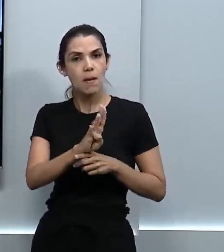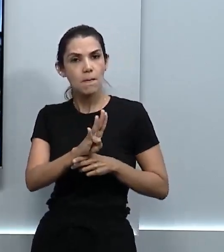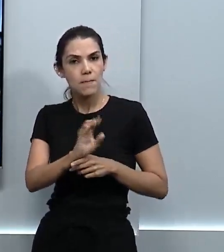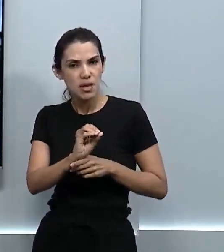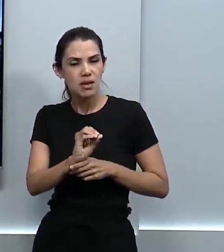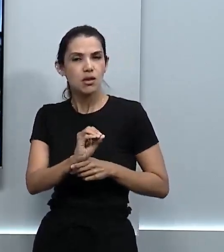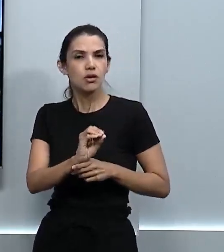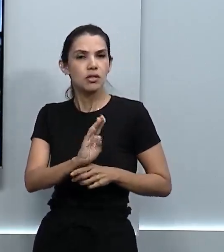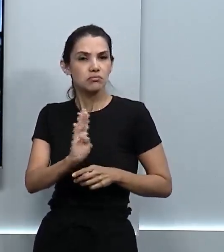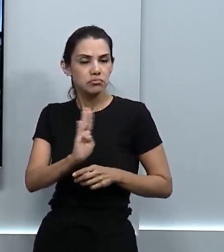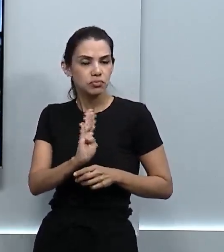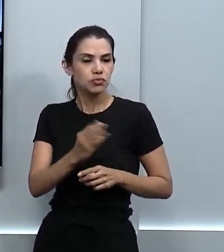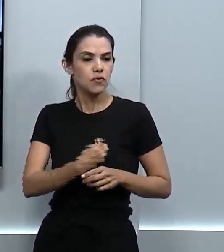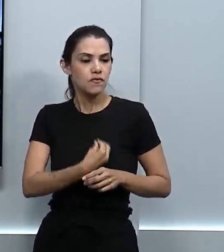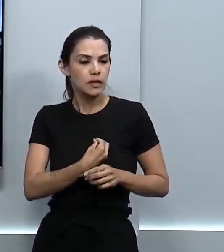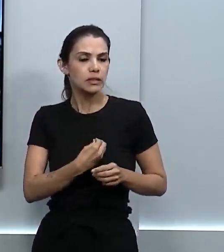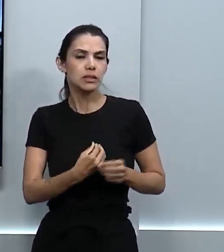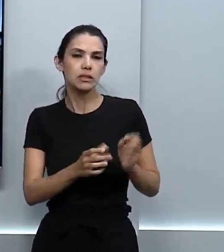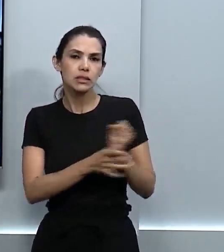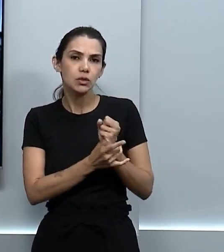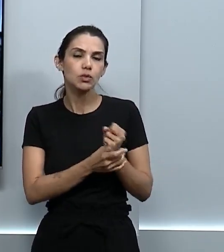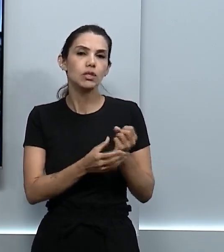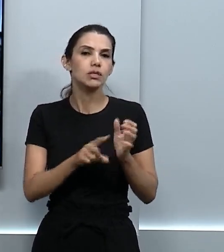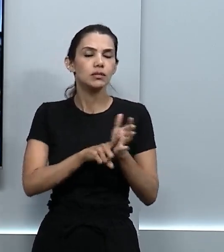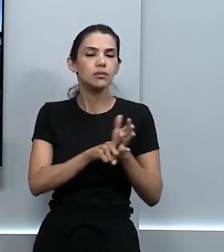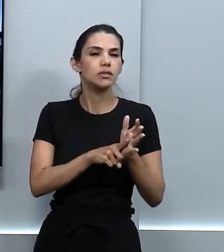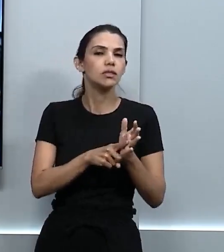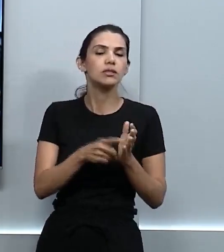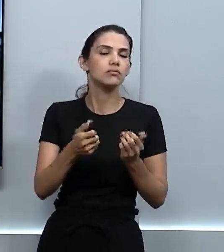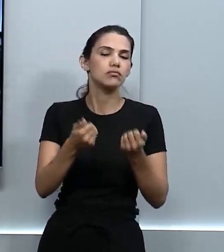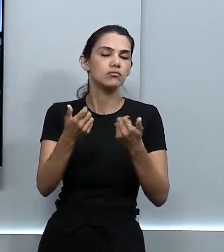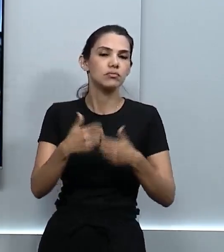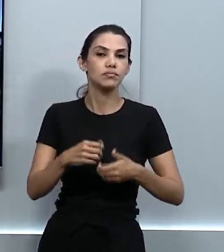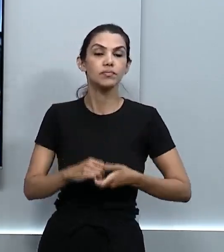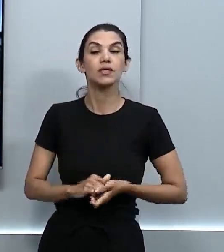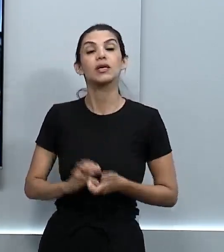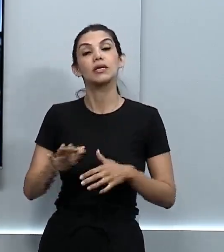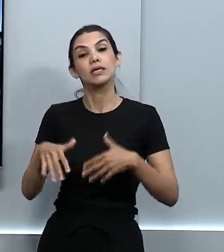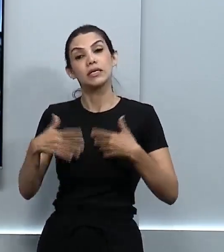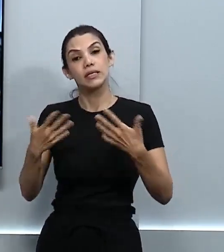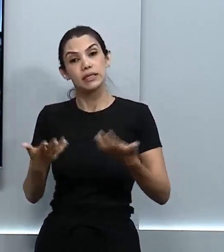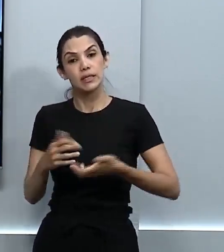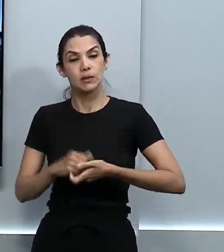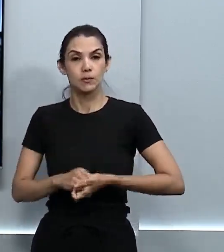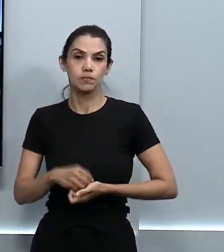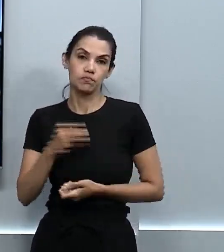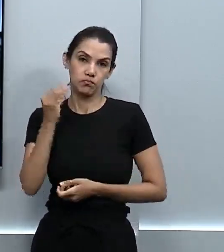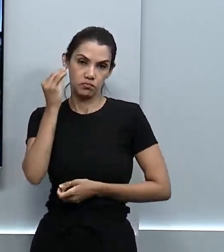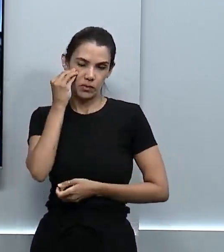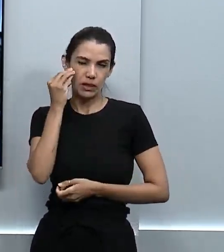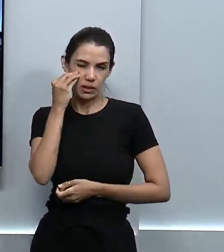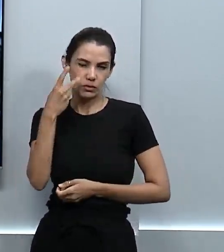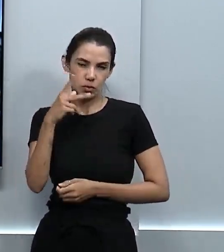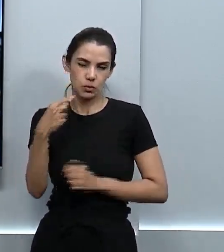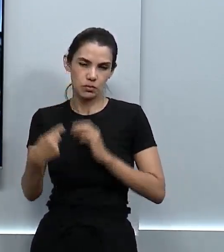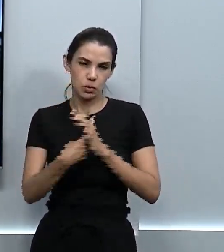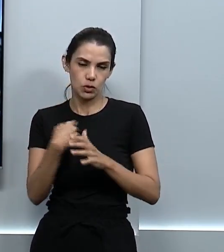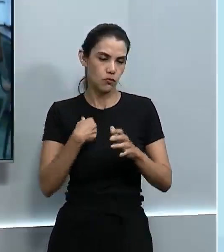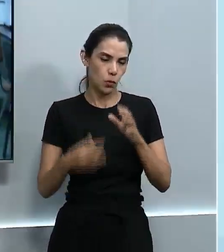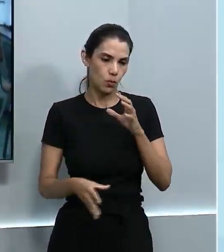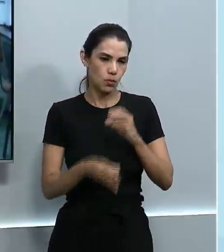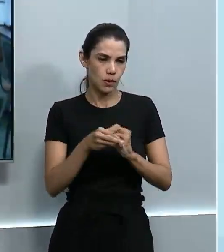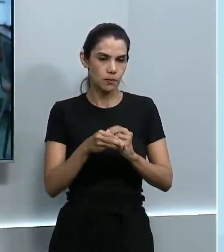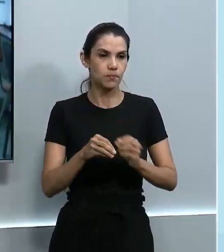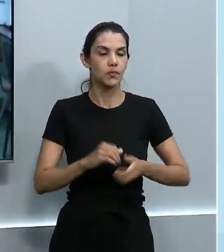são feitas? Então, tentando completar aquela sua pergunta, os níveis de laboratórios que